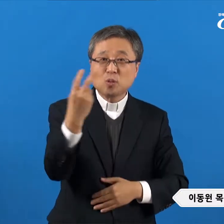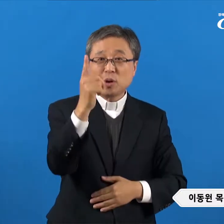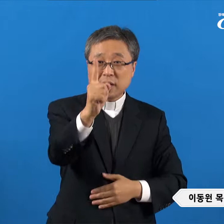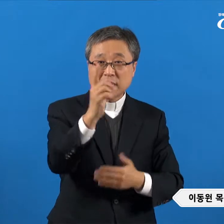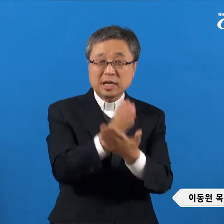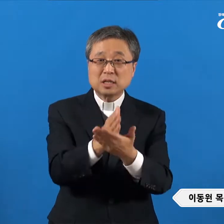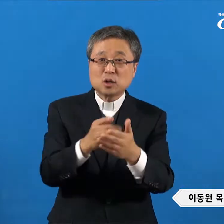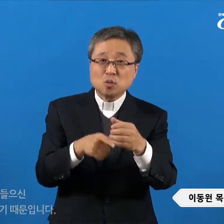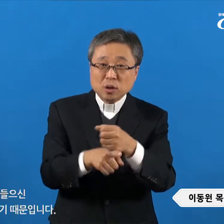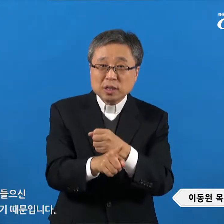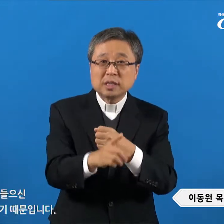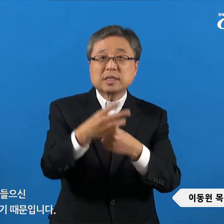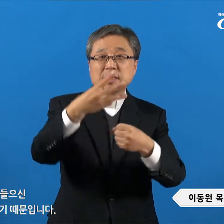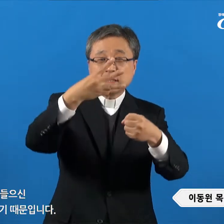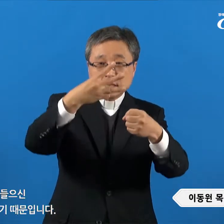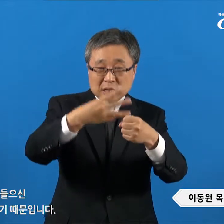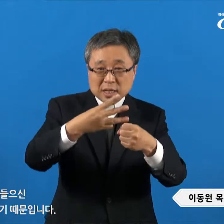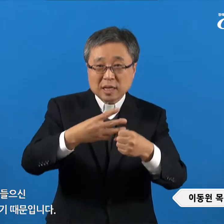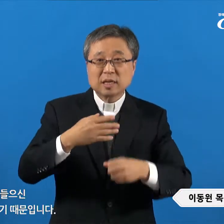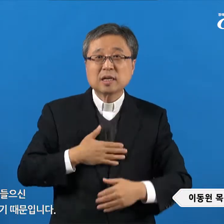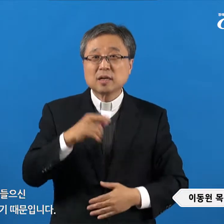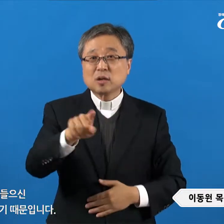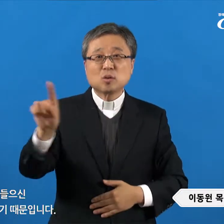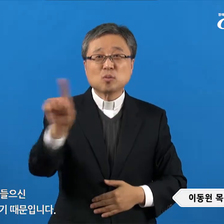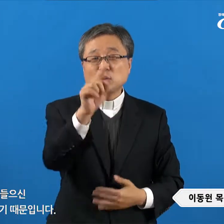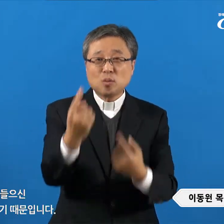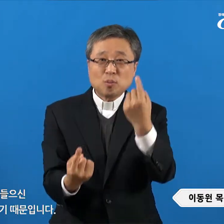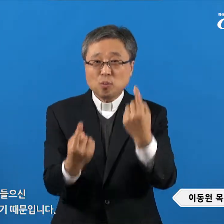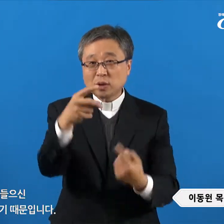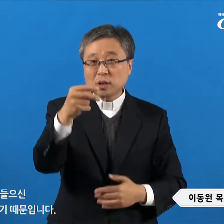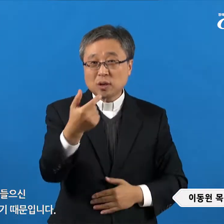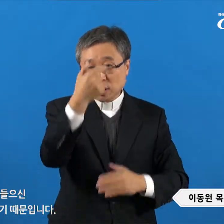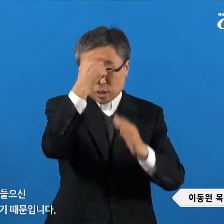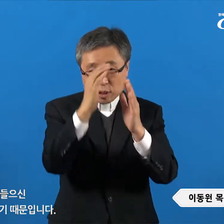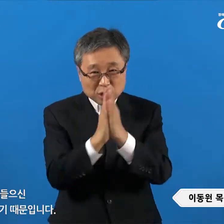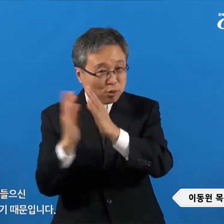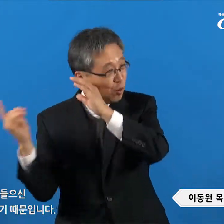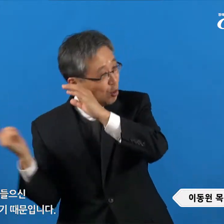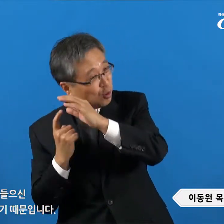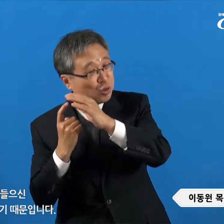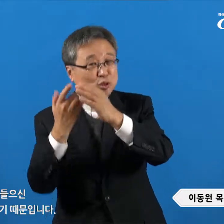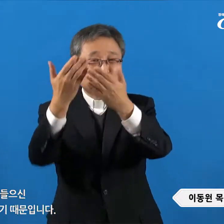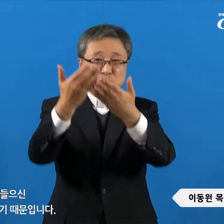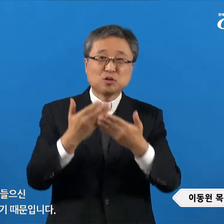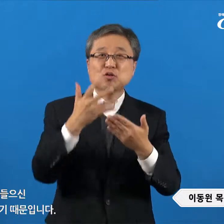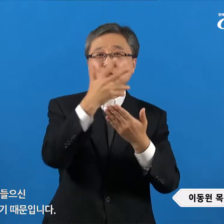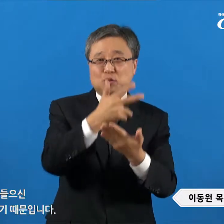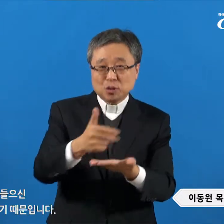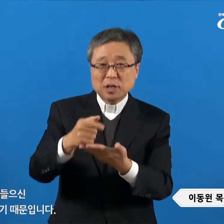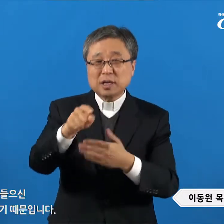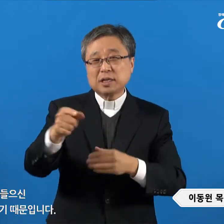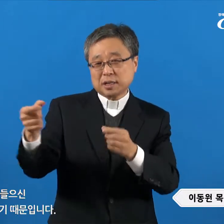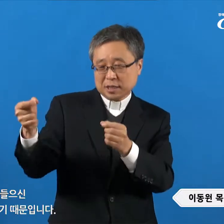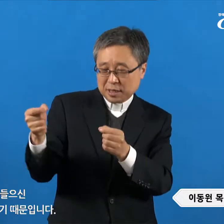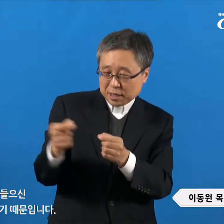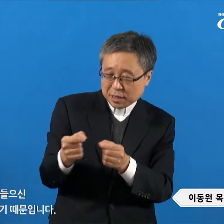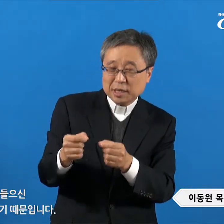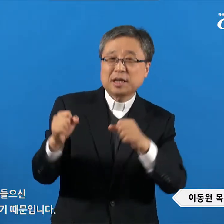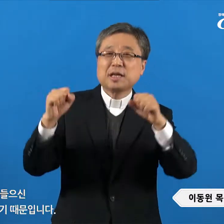생각합니다. 세 번째로, 그것은 무엇보다 기도를 들으시는 주님이 그 곁에